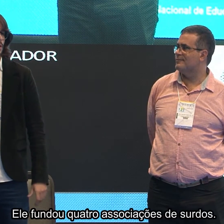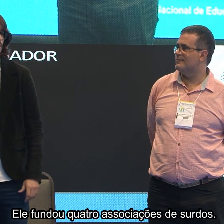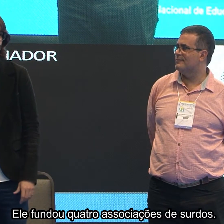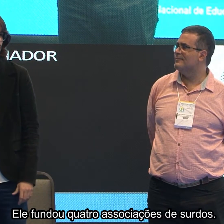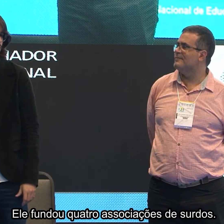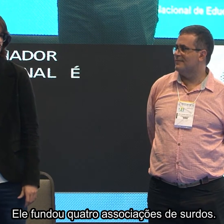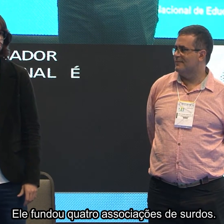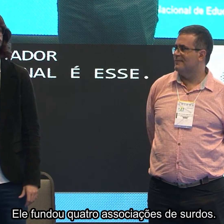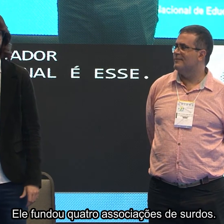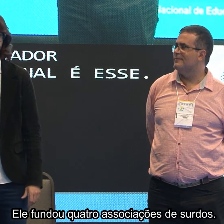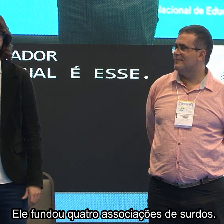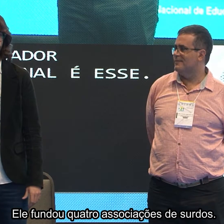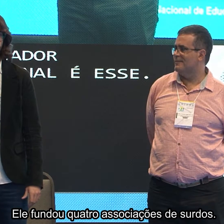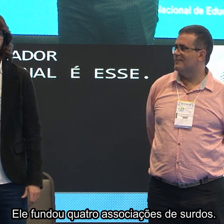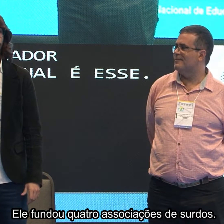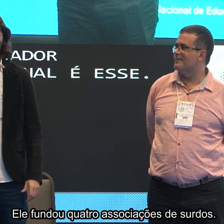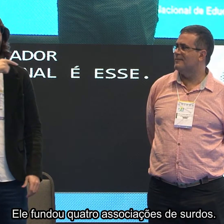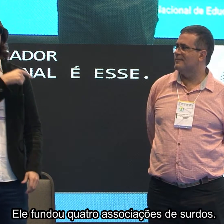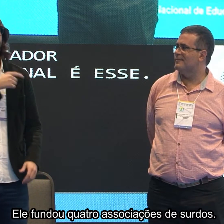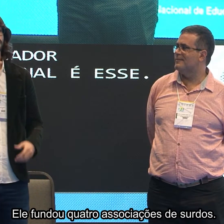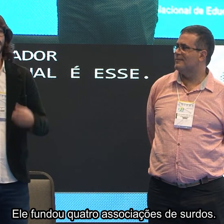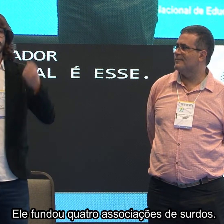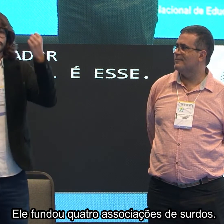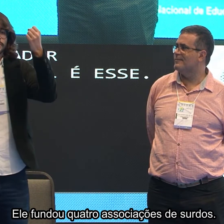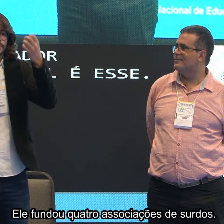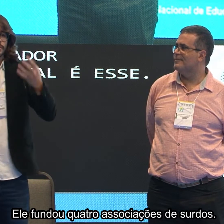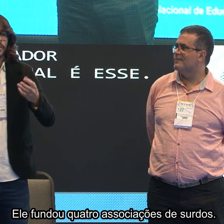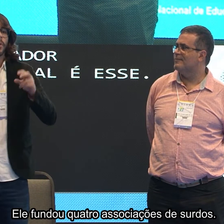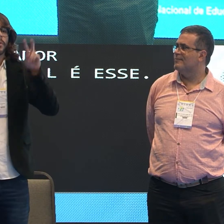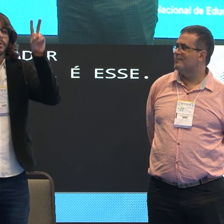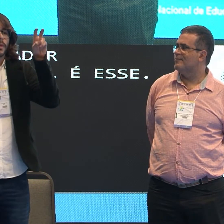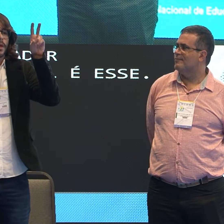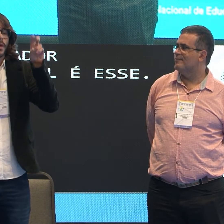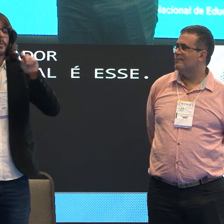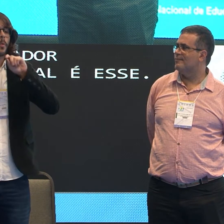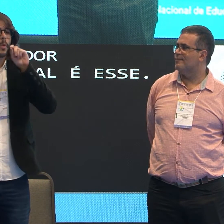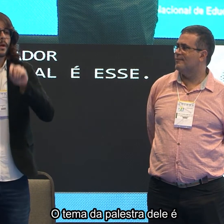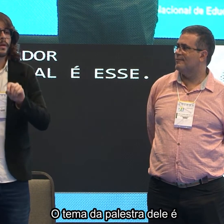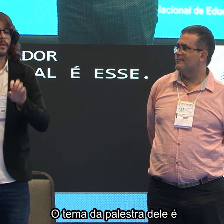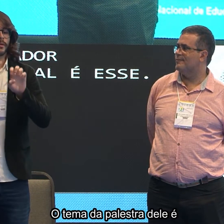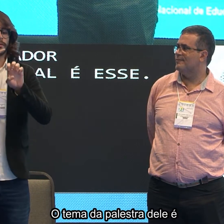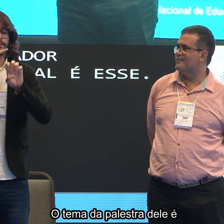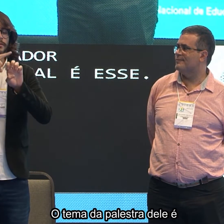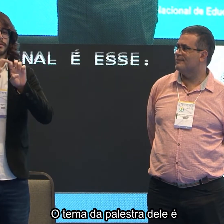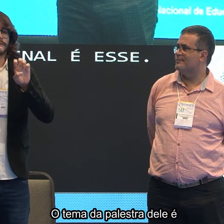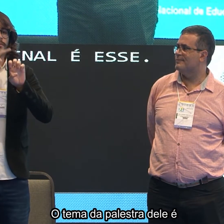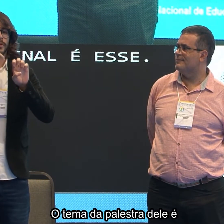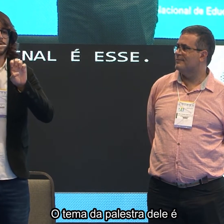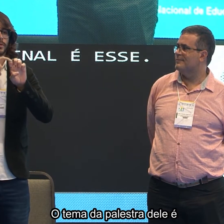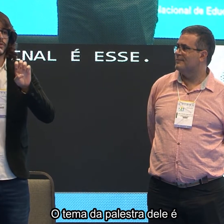E ele fundou 4 associações de surdos. O tema da palestra dele